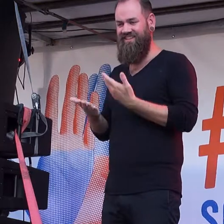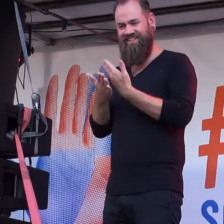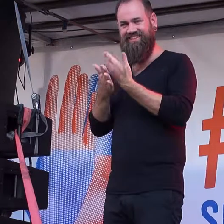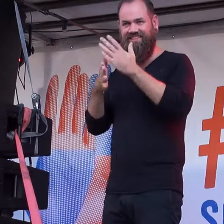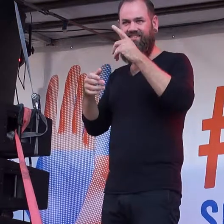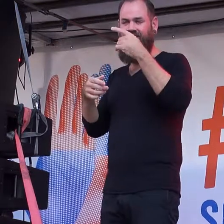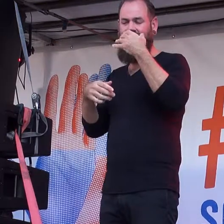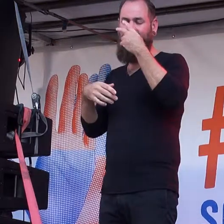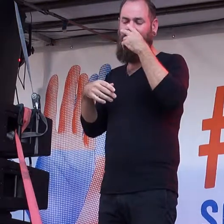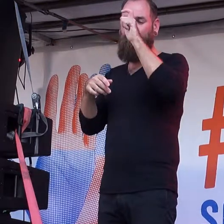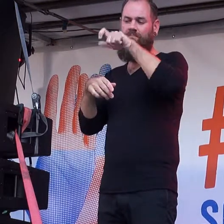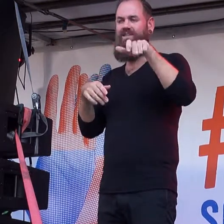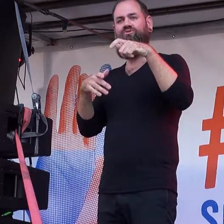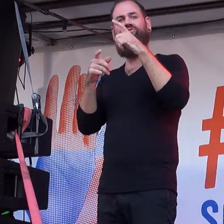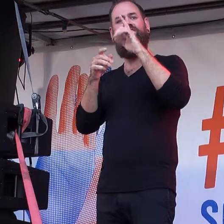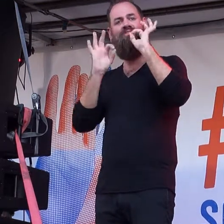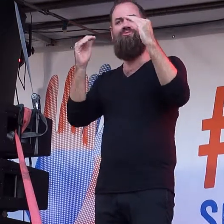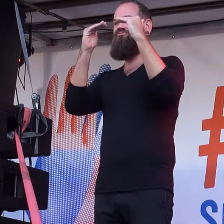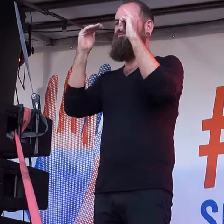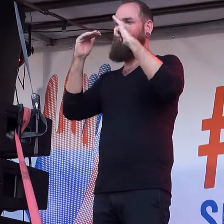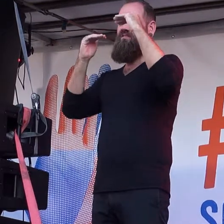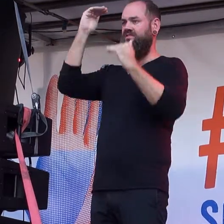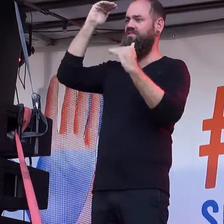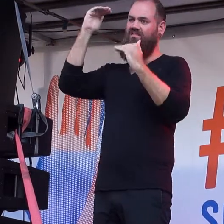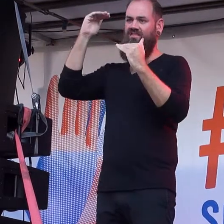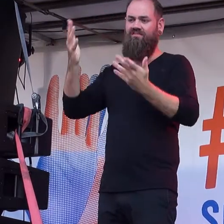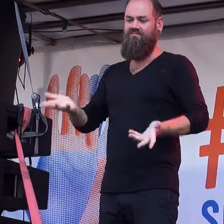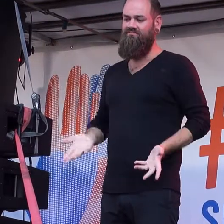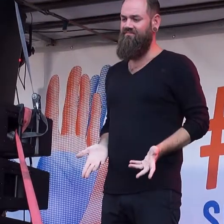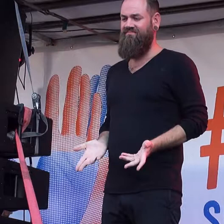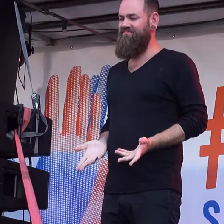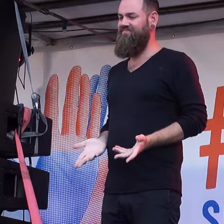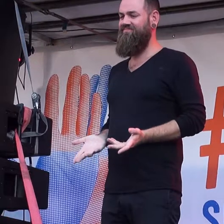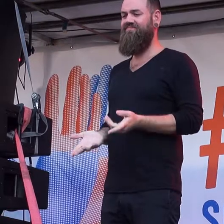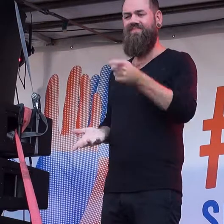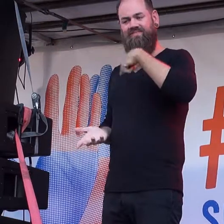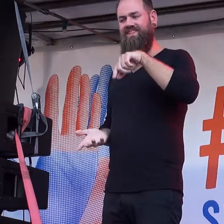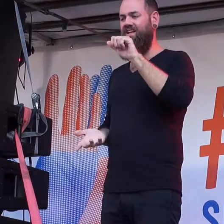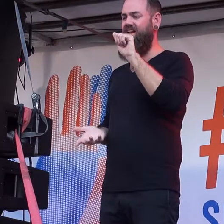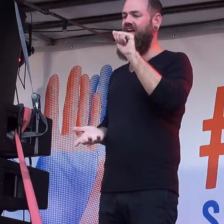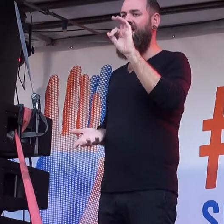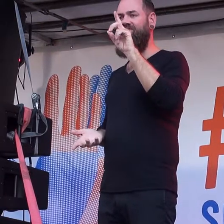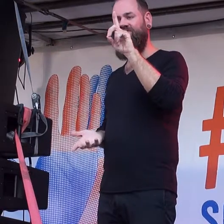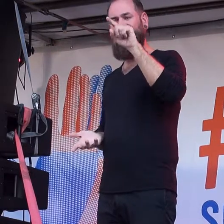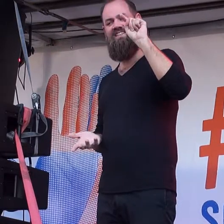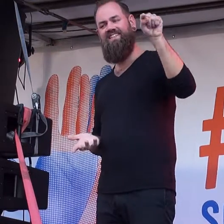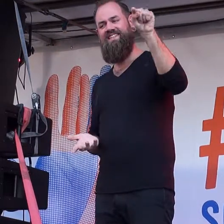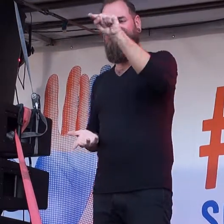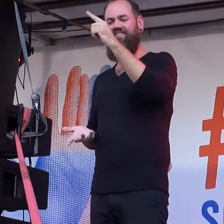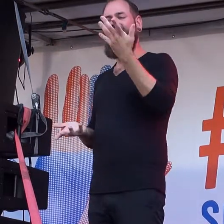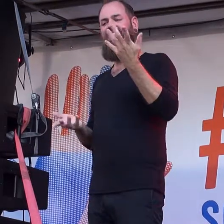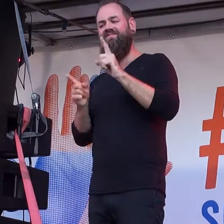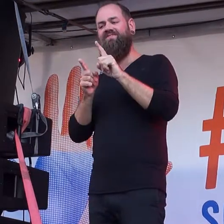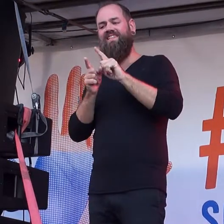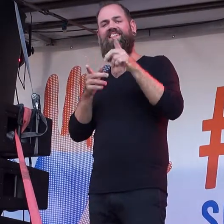weil wir uns dank acht afd an die rassistischen sprüche gewöhnt haben und der gesellschaftliche aufschrei aus bleibt die tunnel